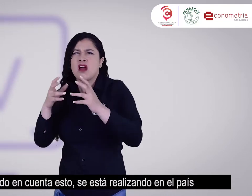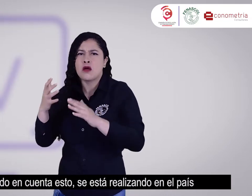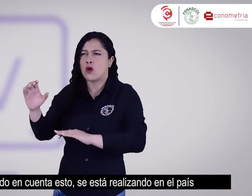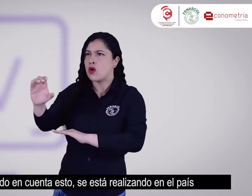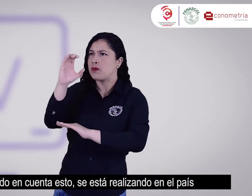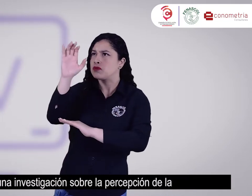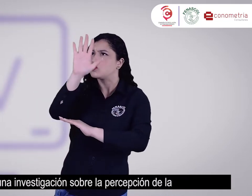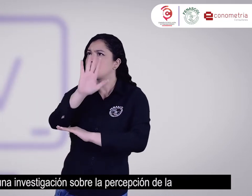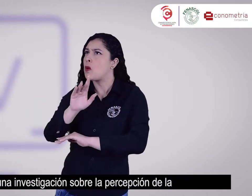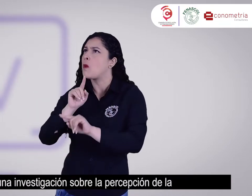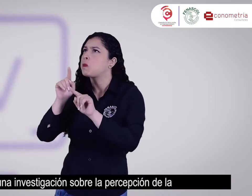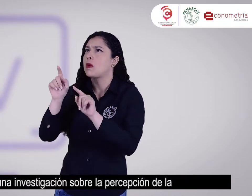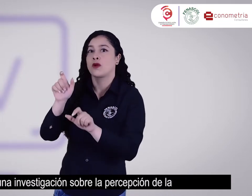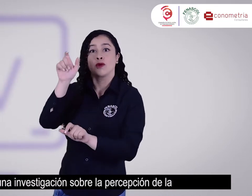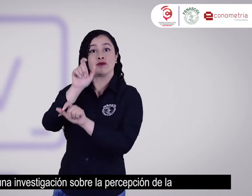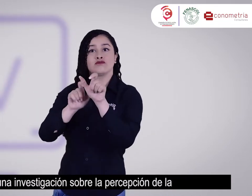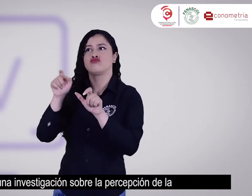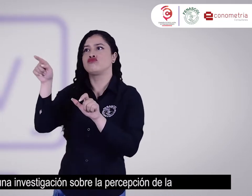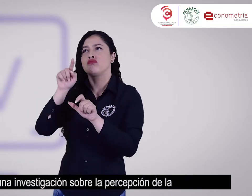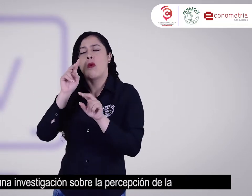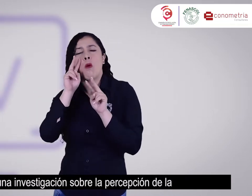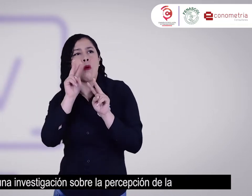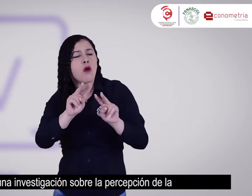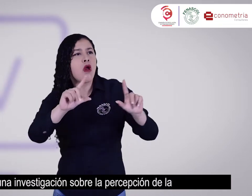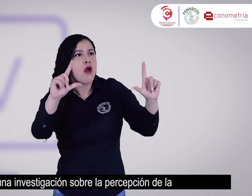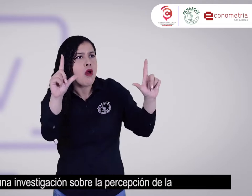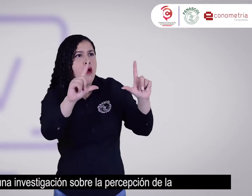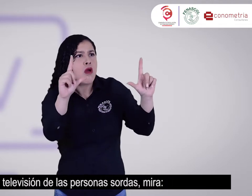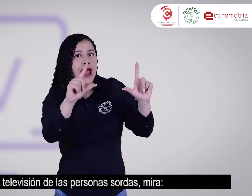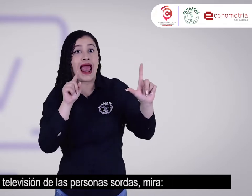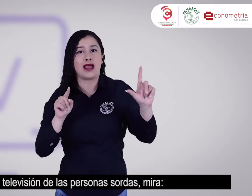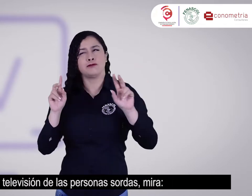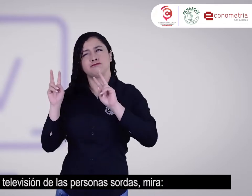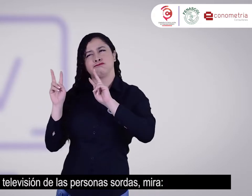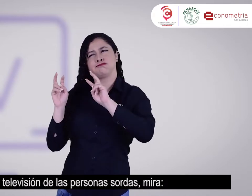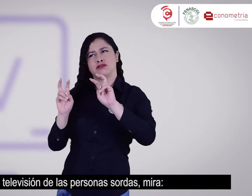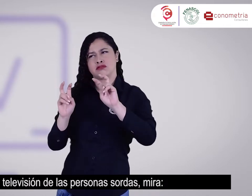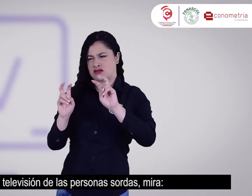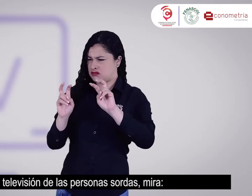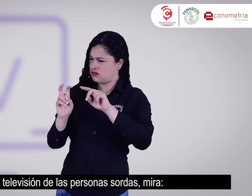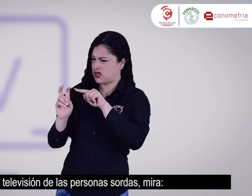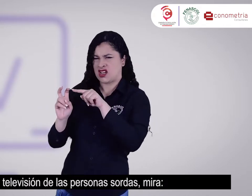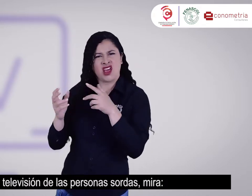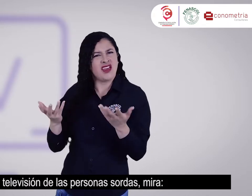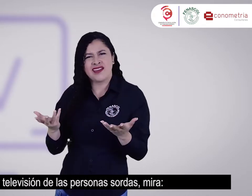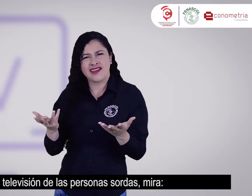país una investigación sobre la percepción de la televisión de las personas sordas. ¡Mira!